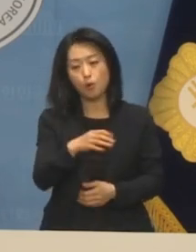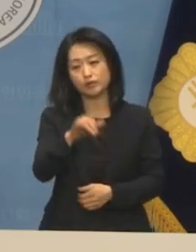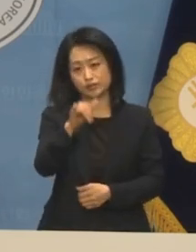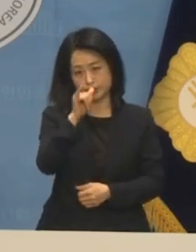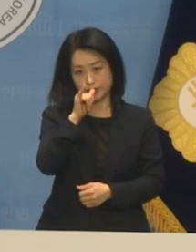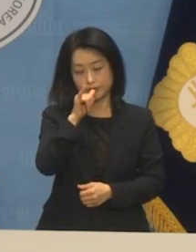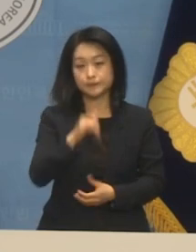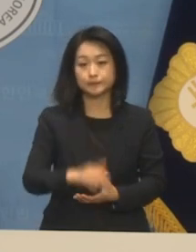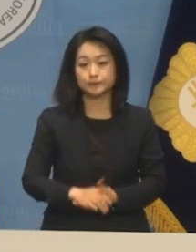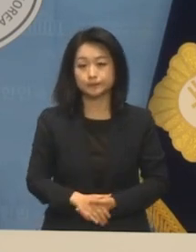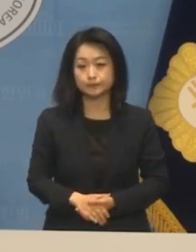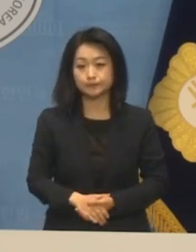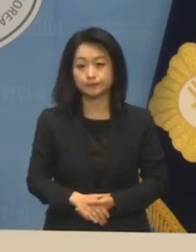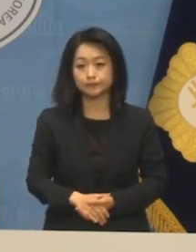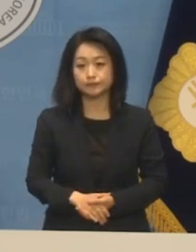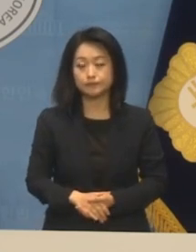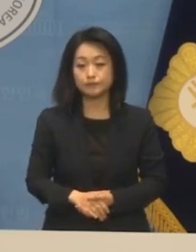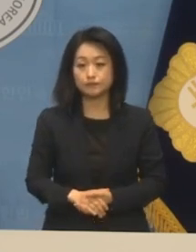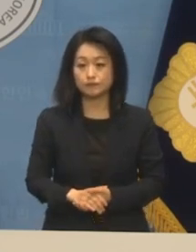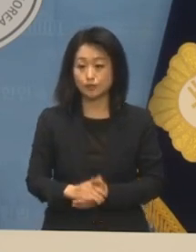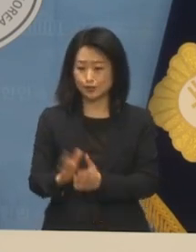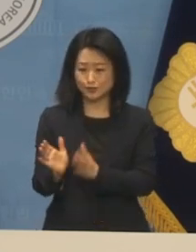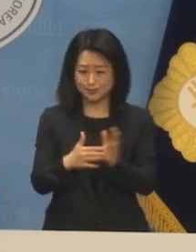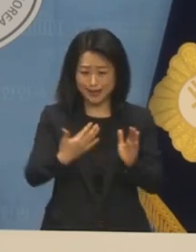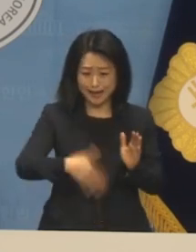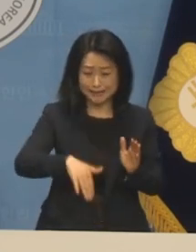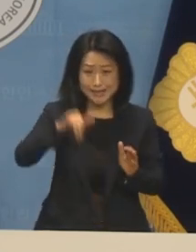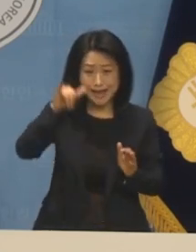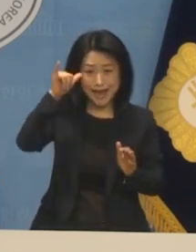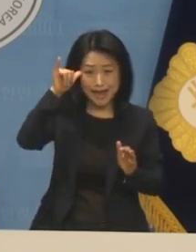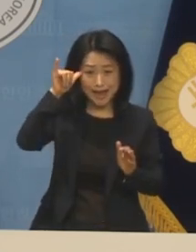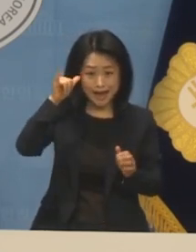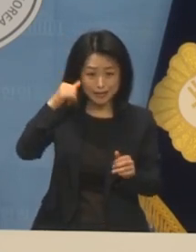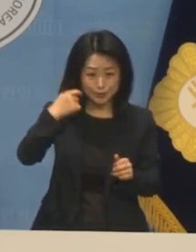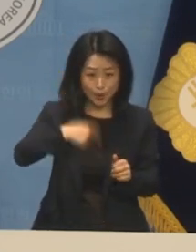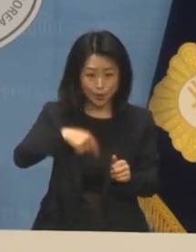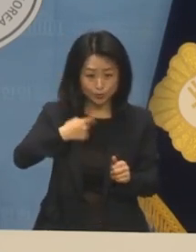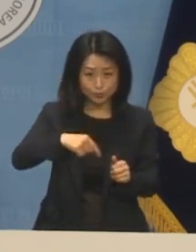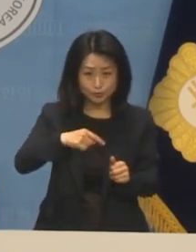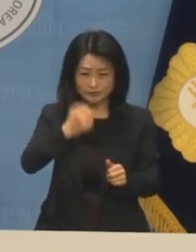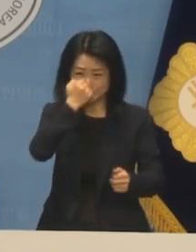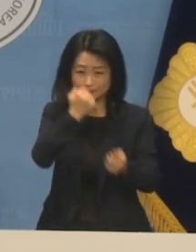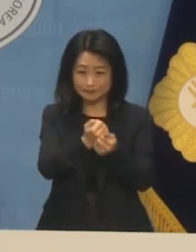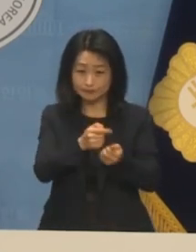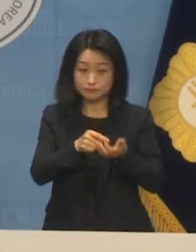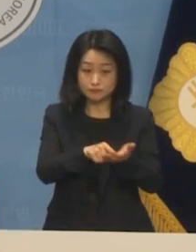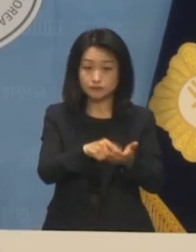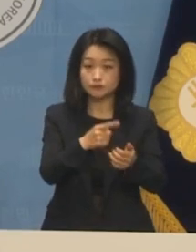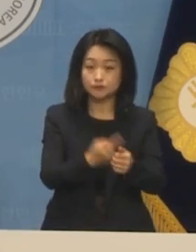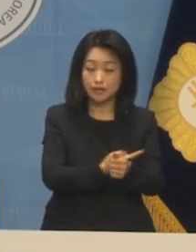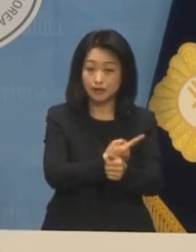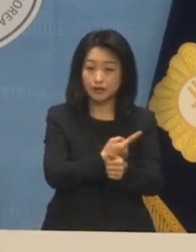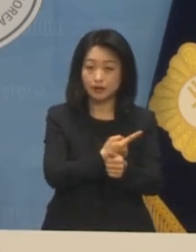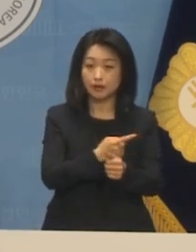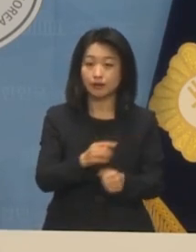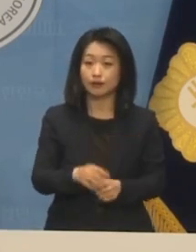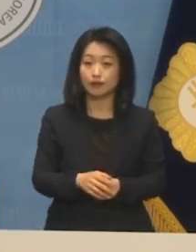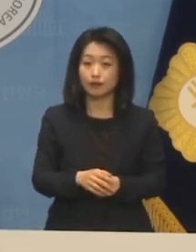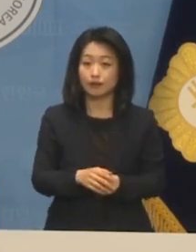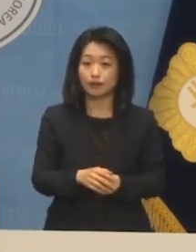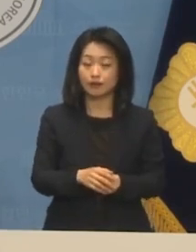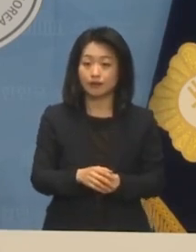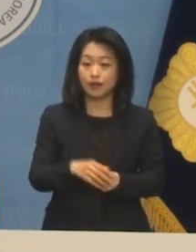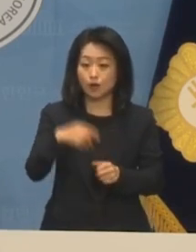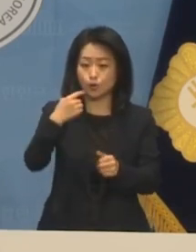있습니다. 준비도 안 된 AI 교육을 마구 밀어붙이더니 디지털 작업이 기본도